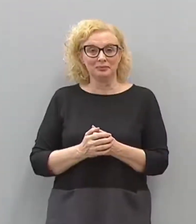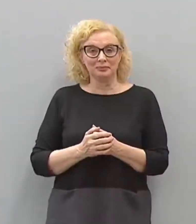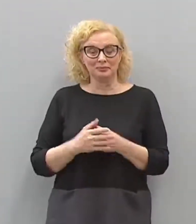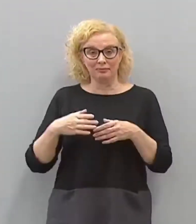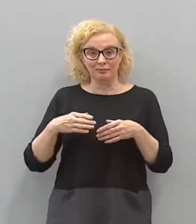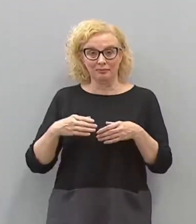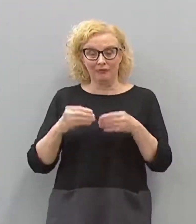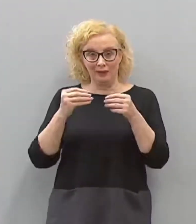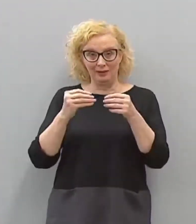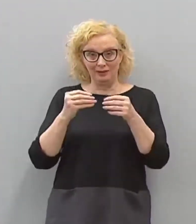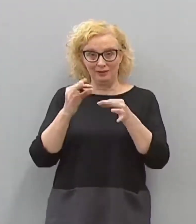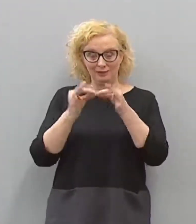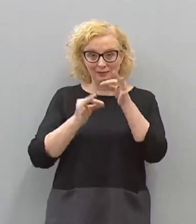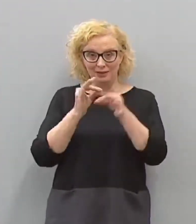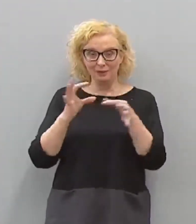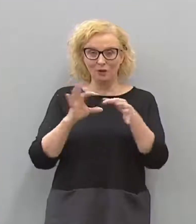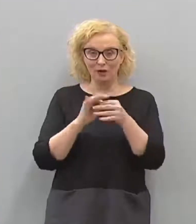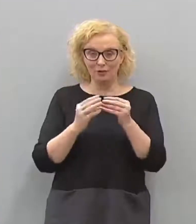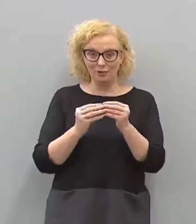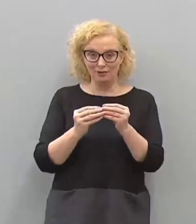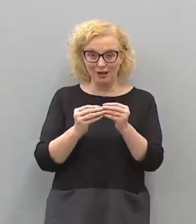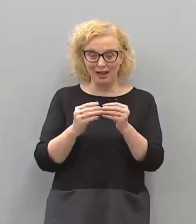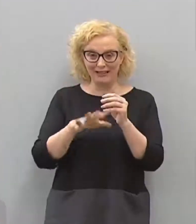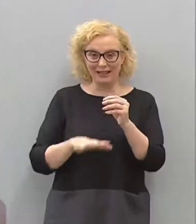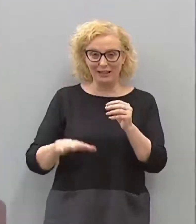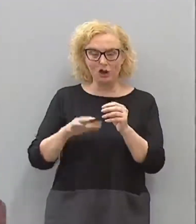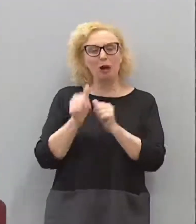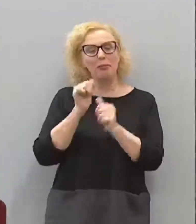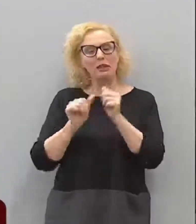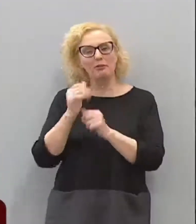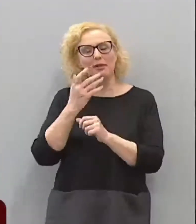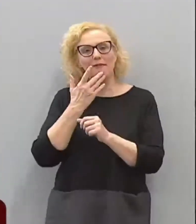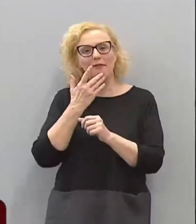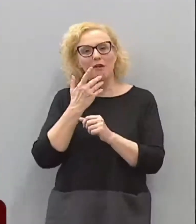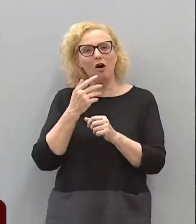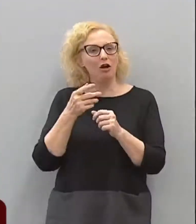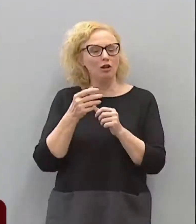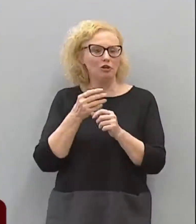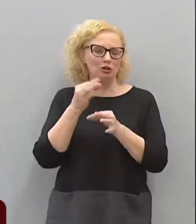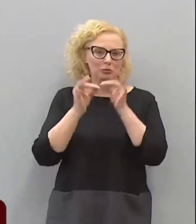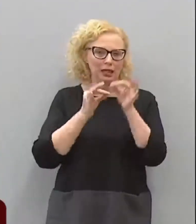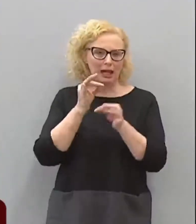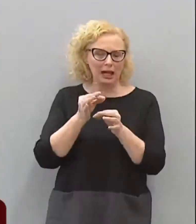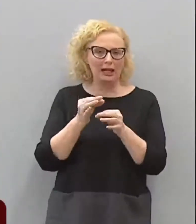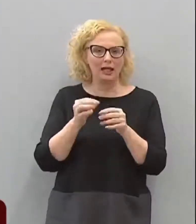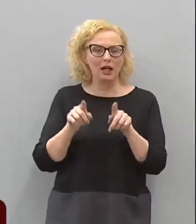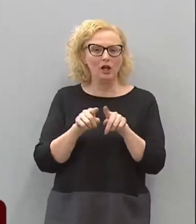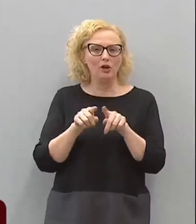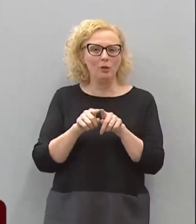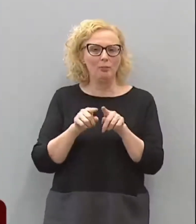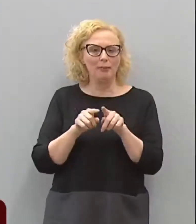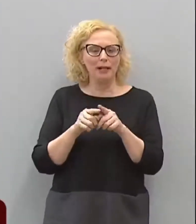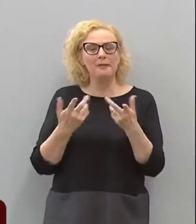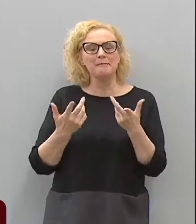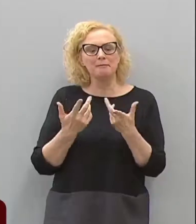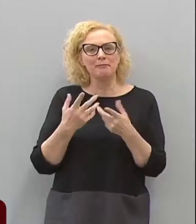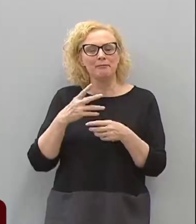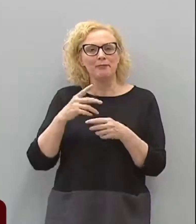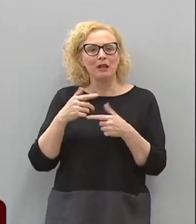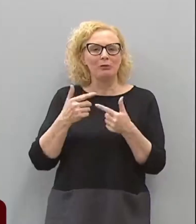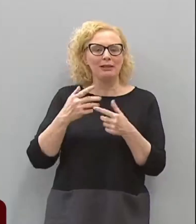l'aspetto realizzativo nostro territorio volevo fare una piccola premessa a mo di color sario nel senso per capirci